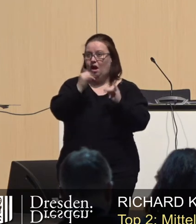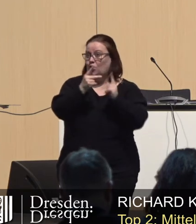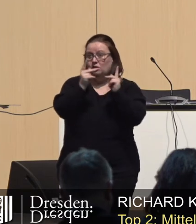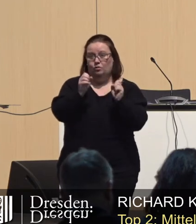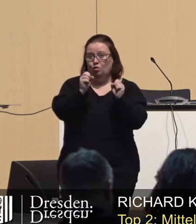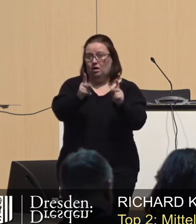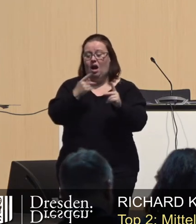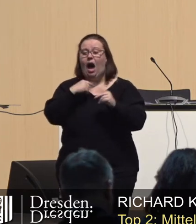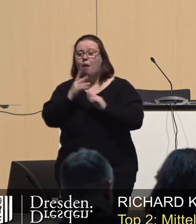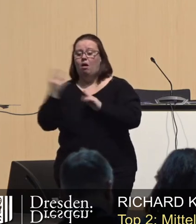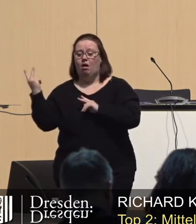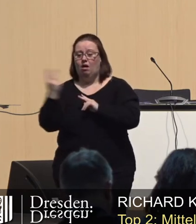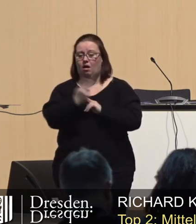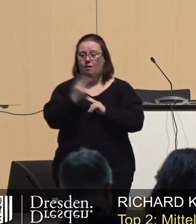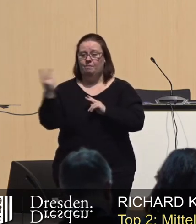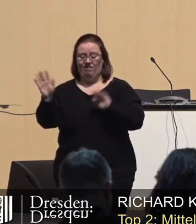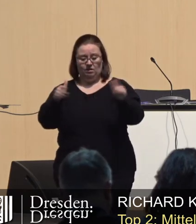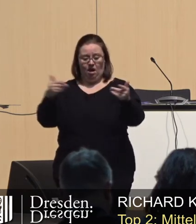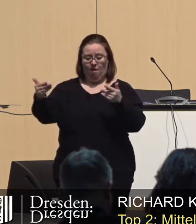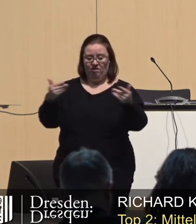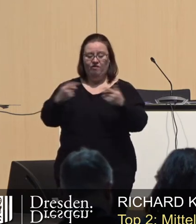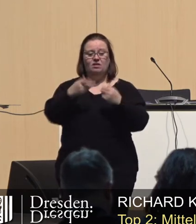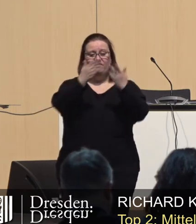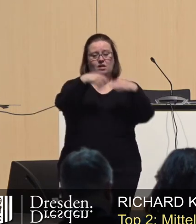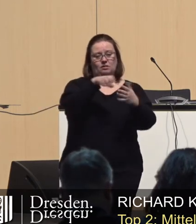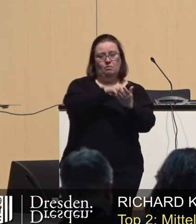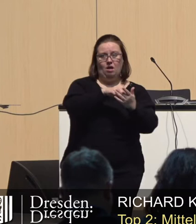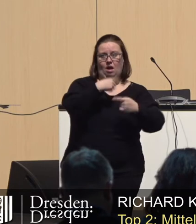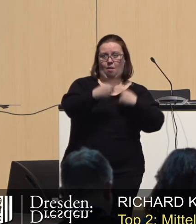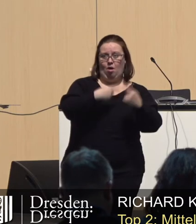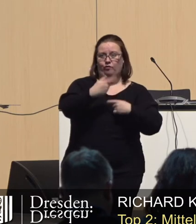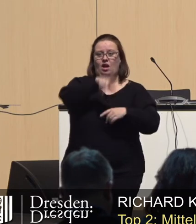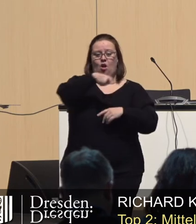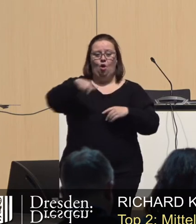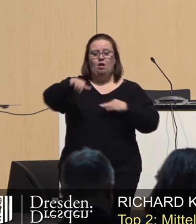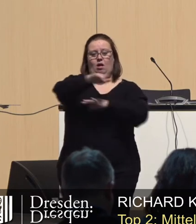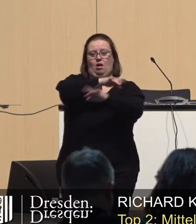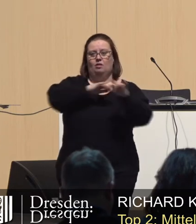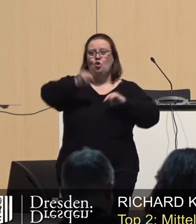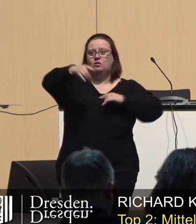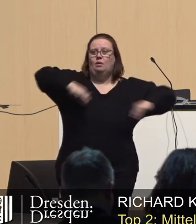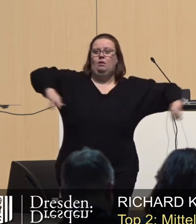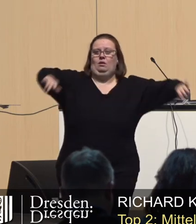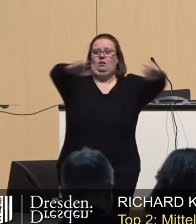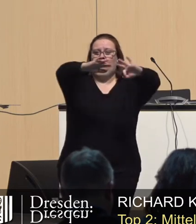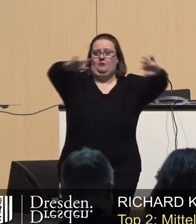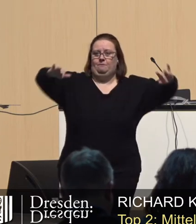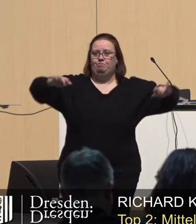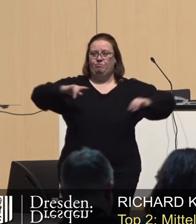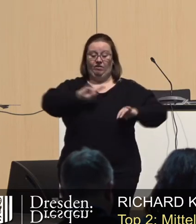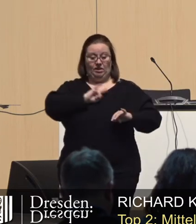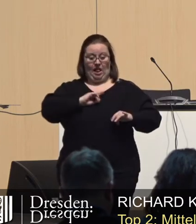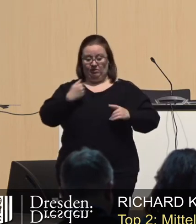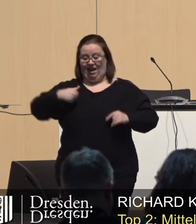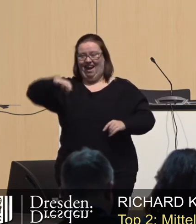geht um die Zuwägung und Abwägung. Wenn ich Weihnachtsmärkte stattfinden lasse, bewegen sich die Leute trotzdem draußen. Wenn ich als eine der